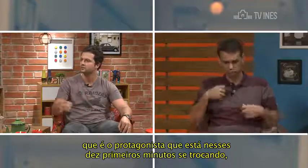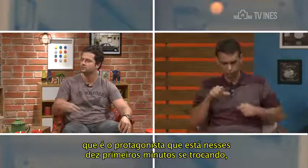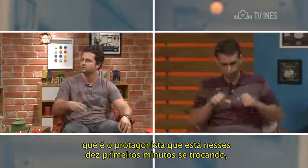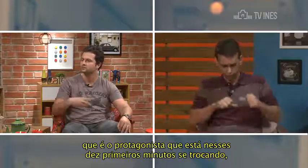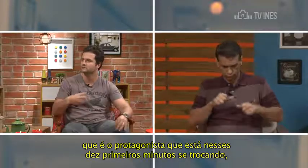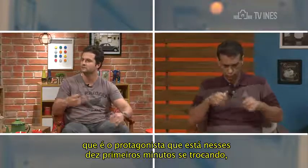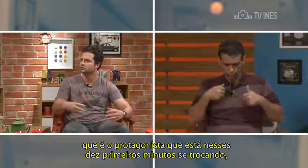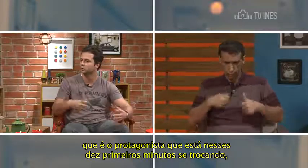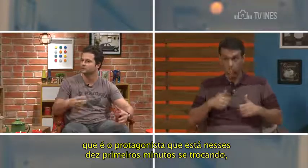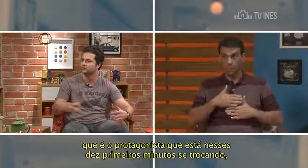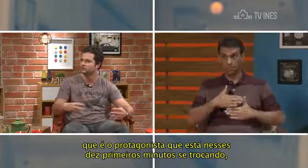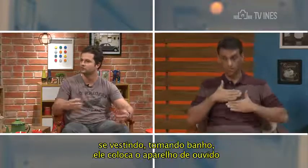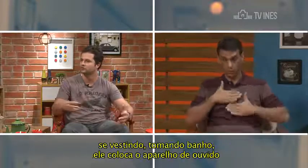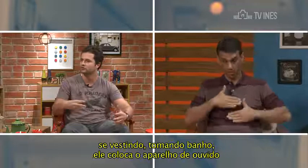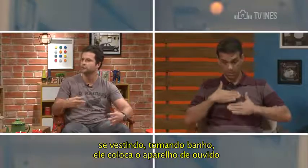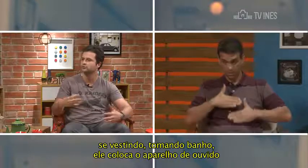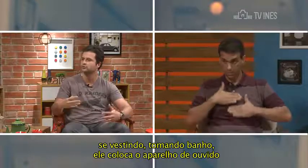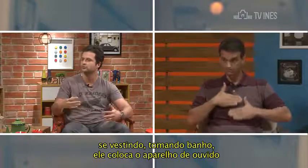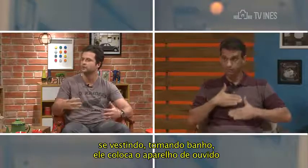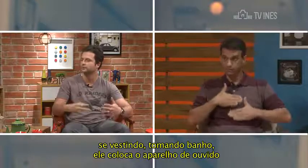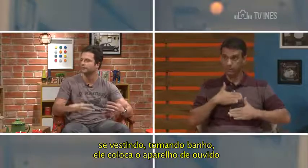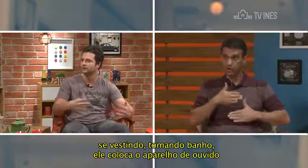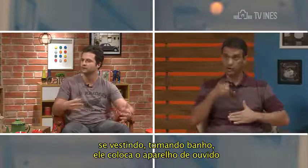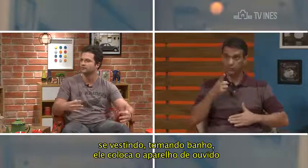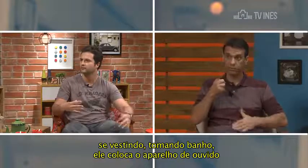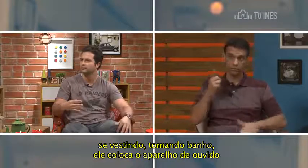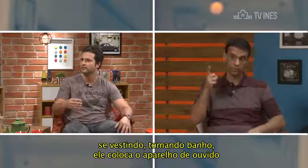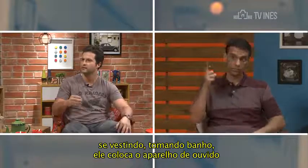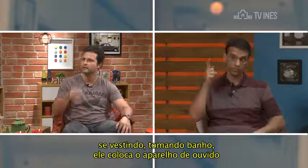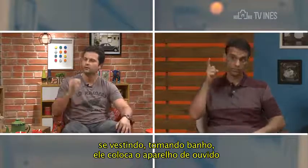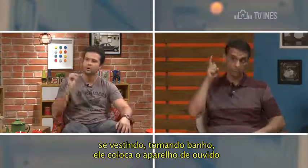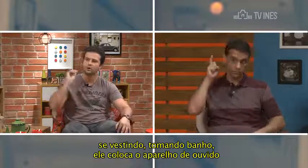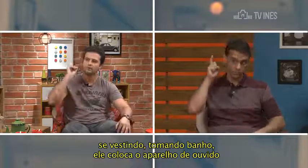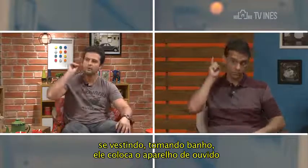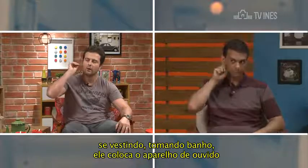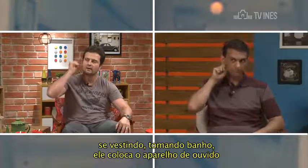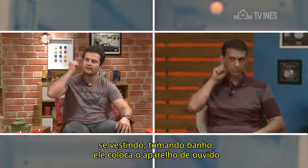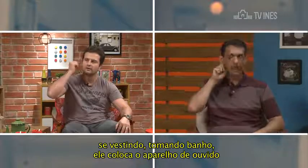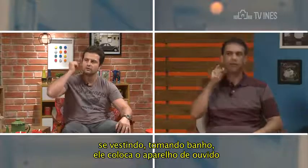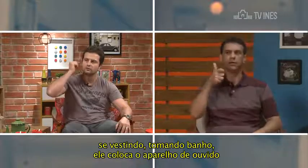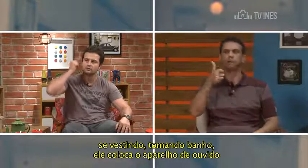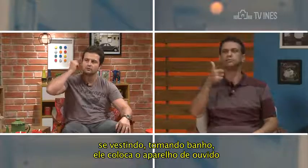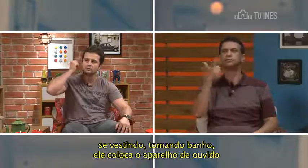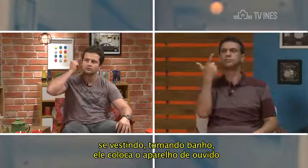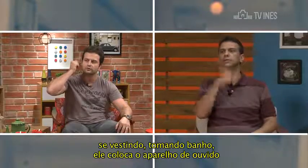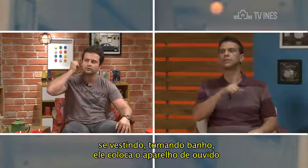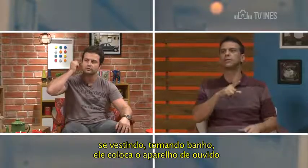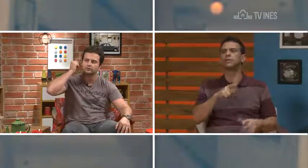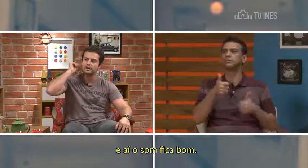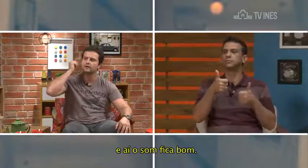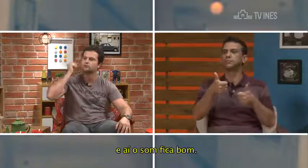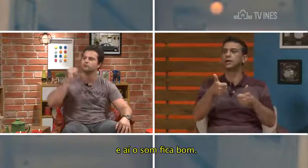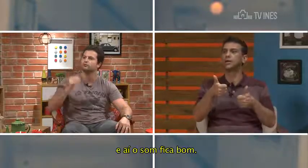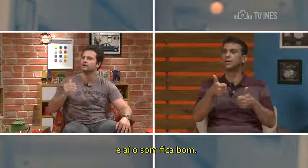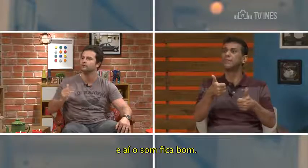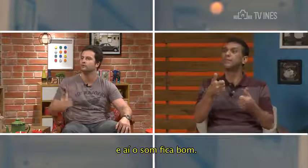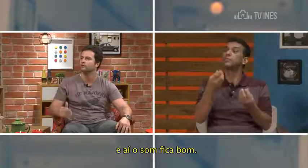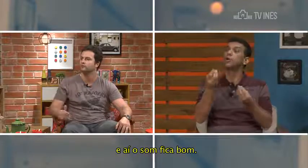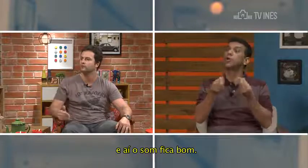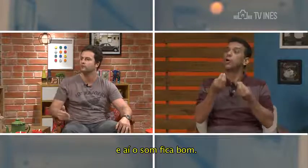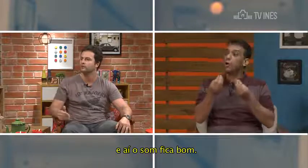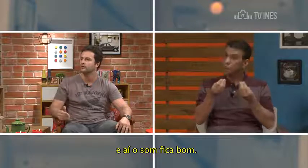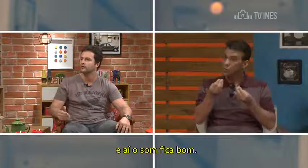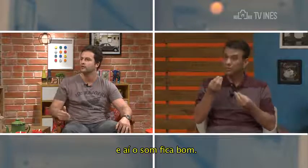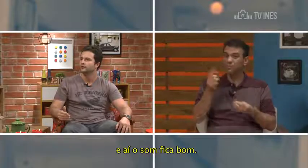primeiros minutos se trocando, se vestindo, tomando banho, ele coloca o aparelho de ouvido e aí o som fica